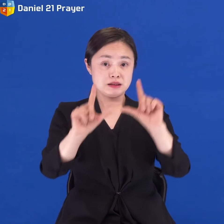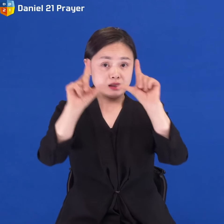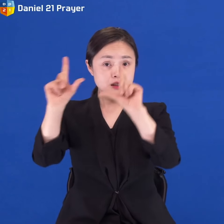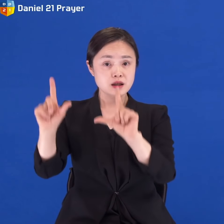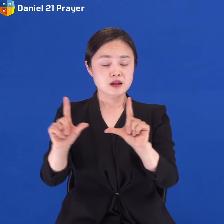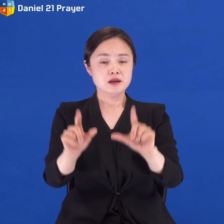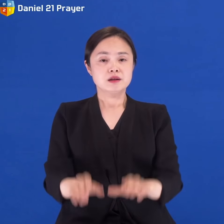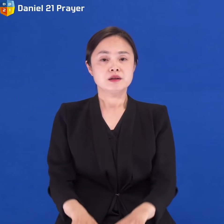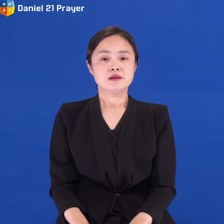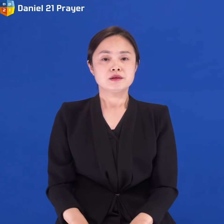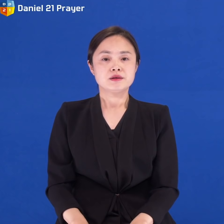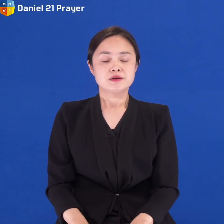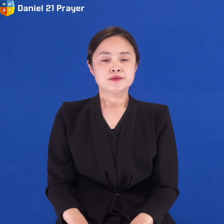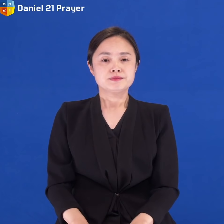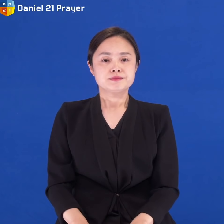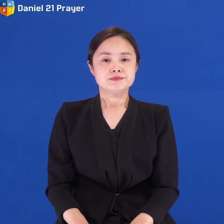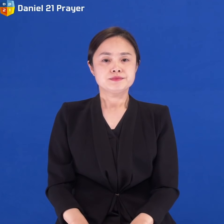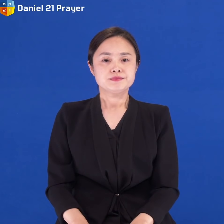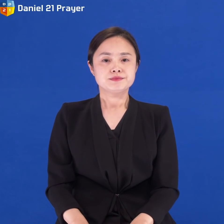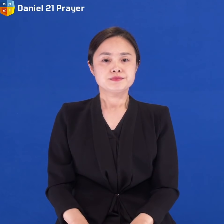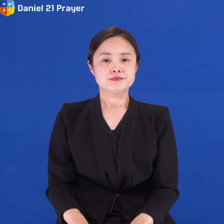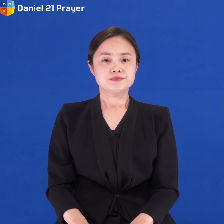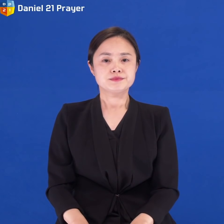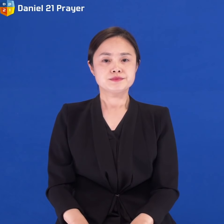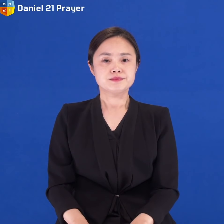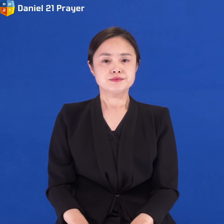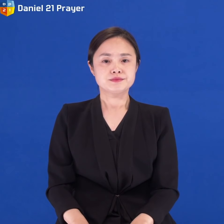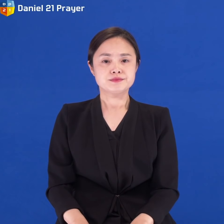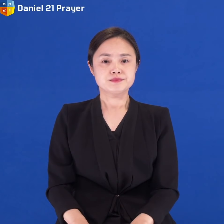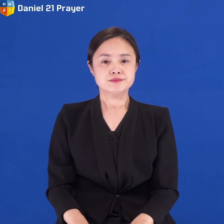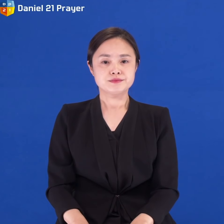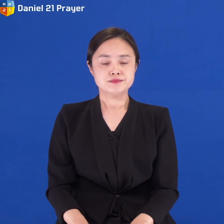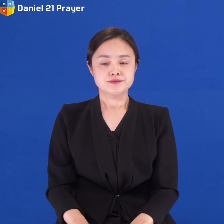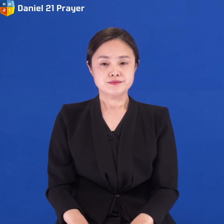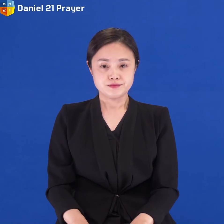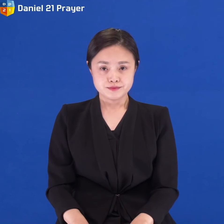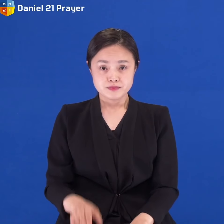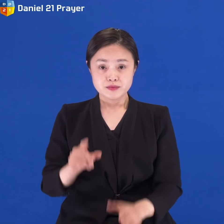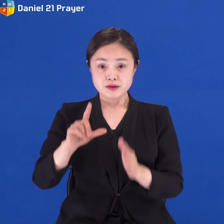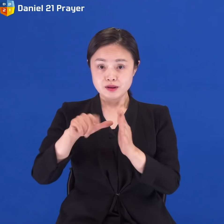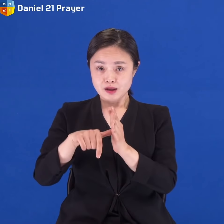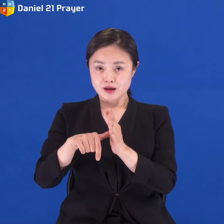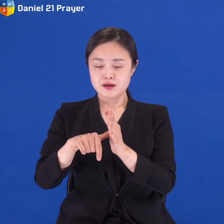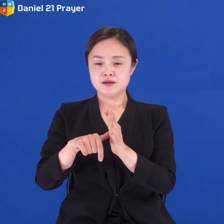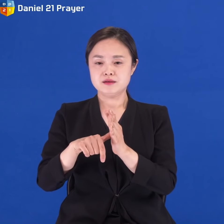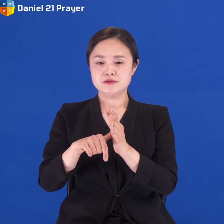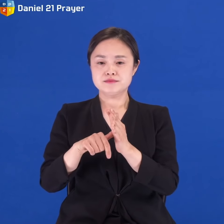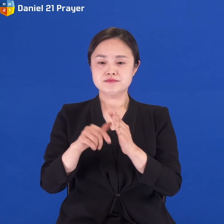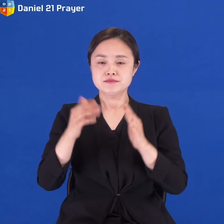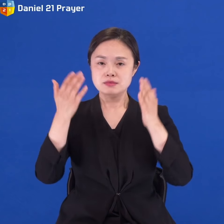회사에 다니고 상교대로 공부를 하는 환경 속에서 저는